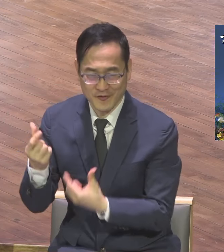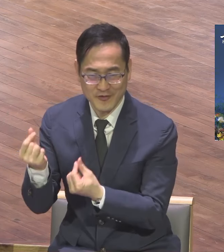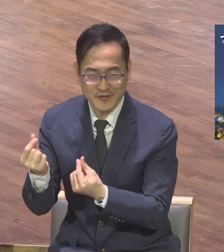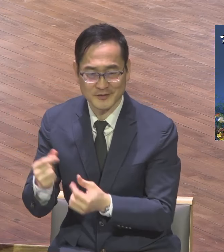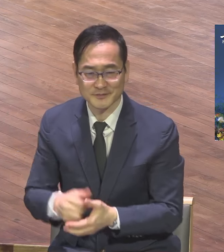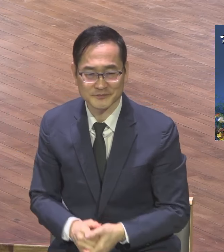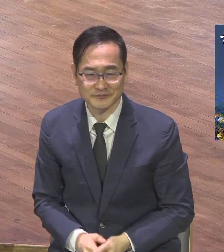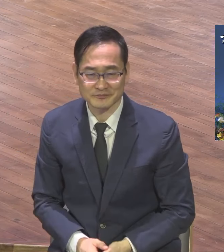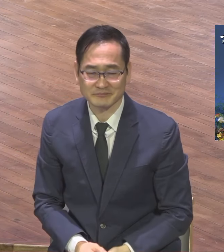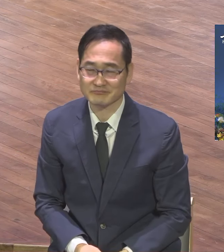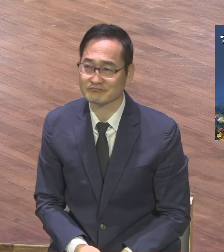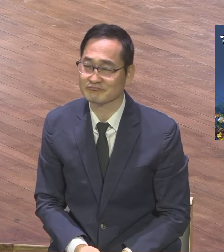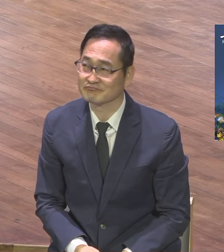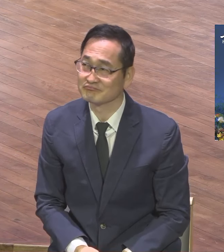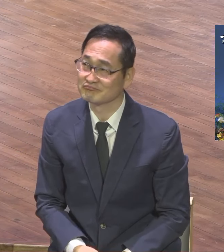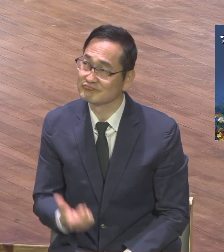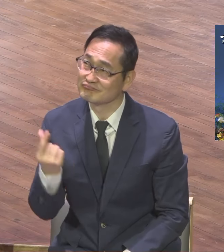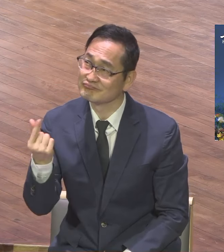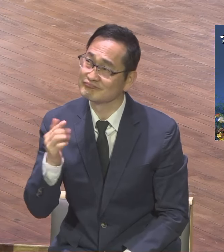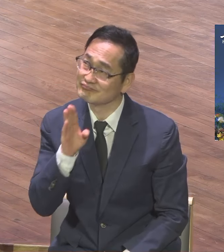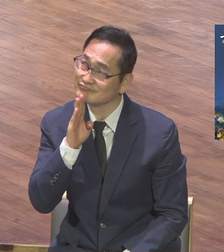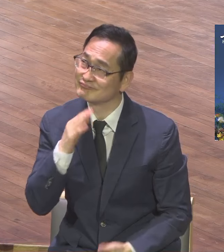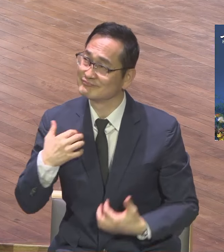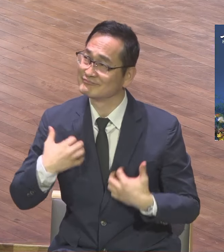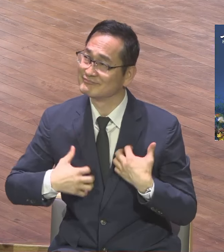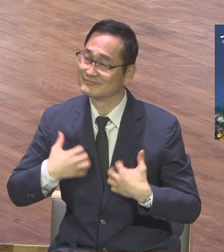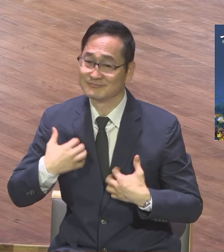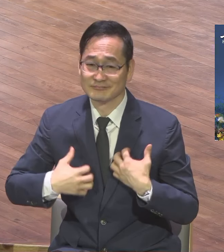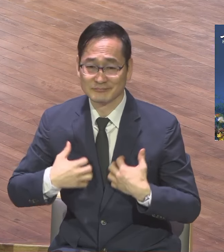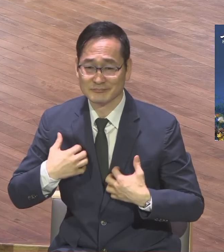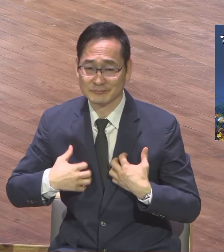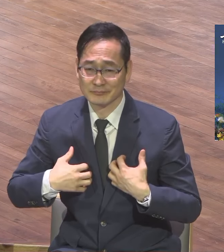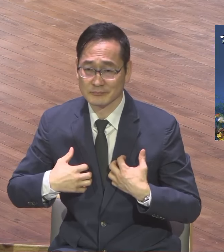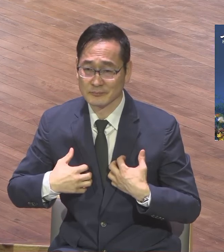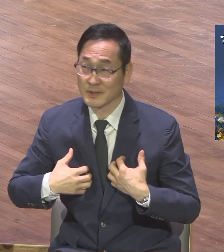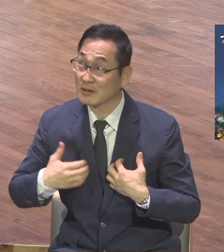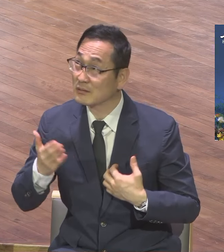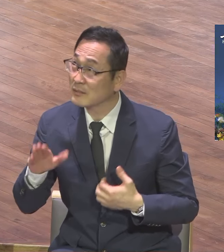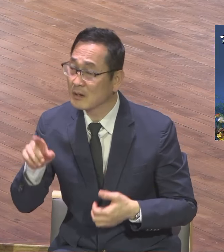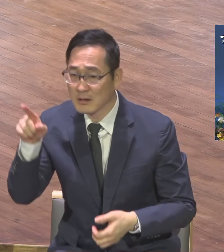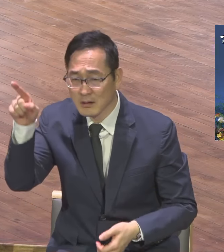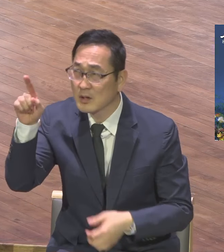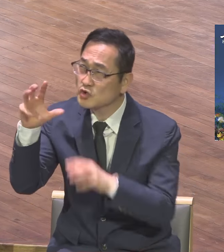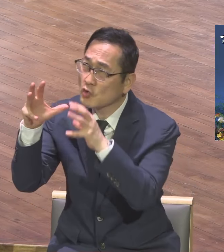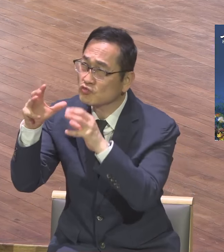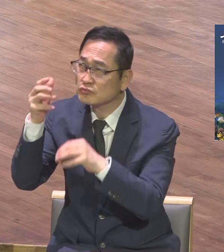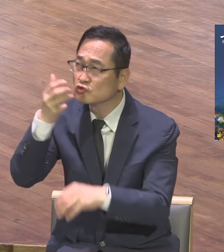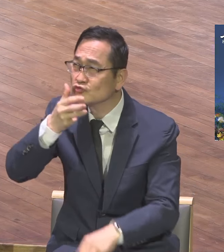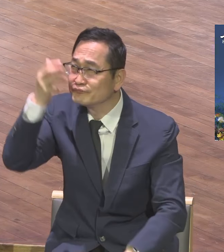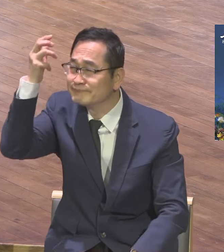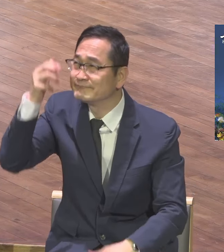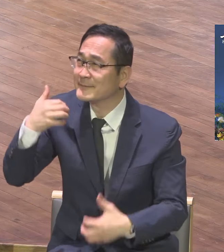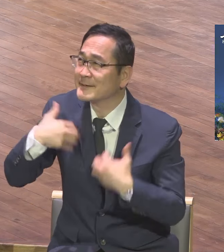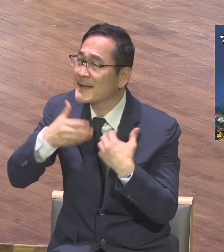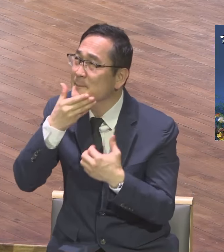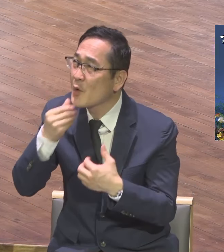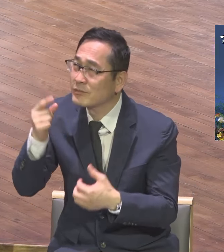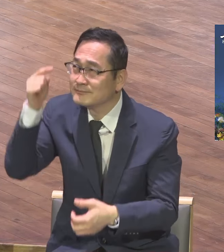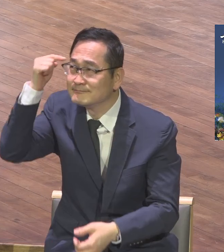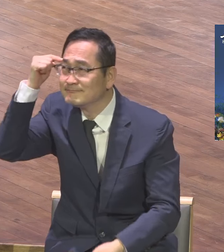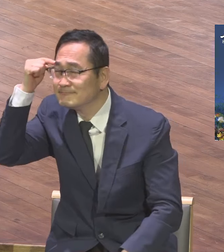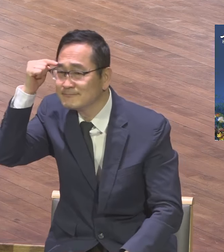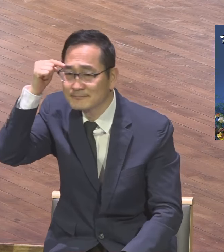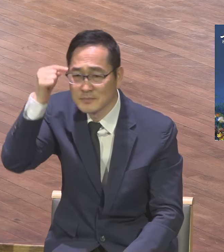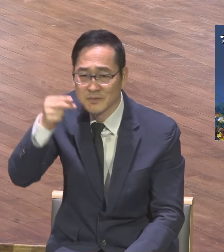이것을 인식하고 사느냐 그렇지 못하느냐 따라서 그 삶의 질이 극과 극이죠. 극과 극.